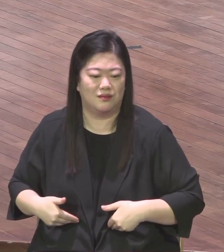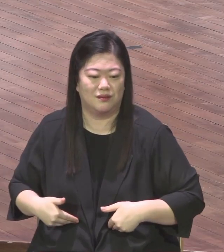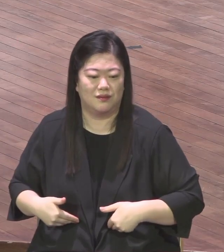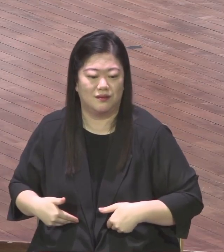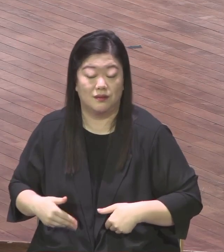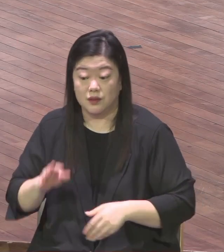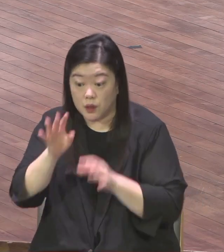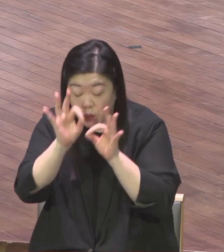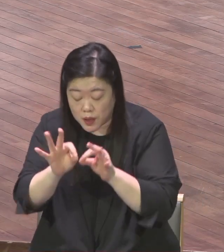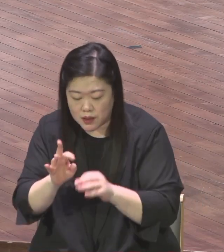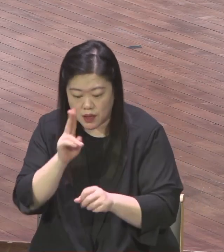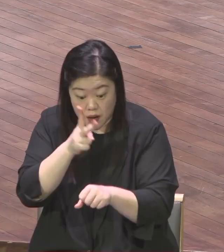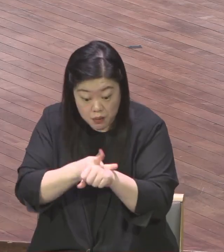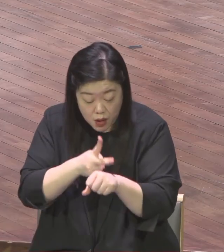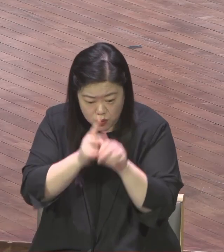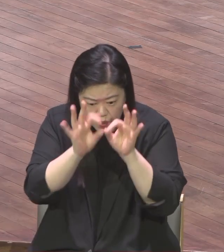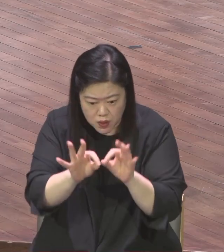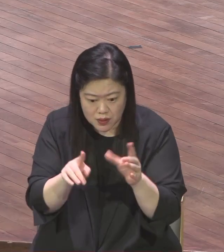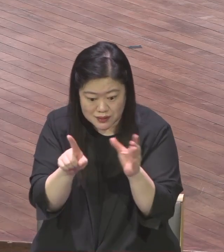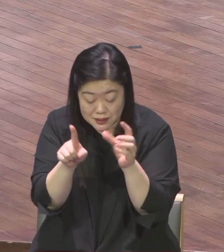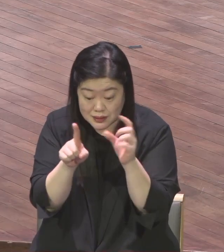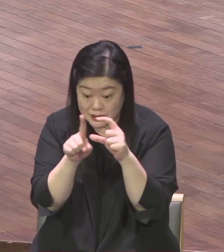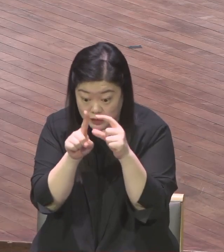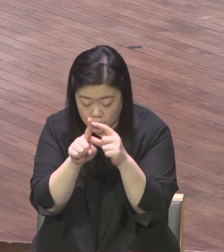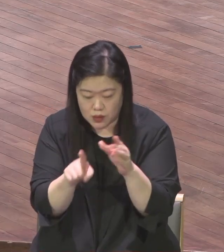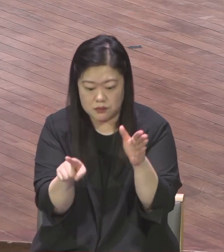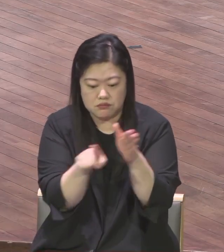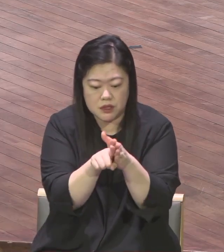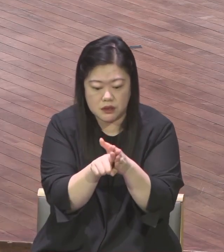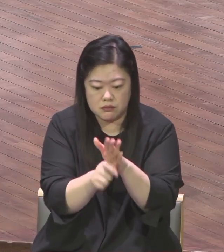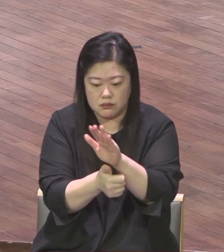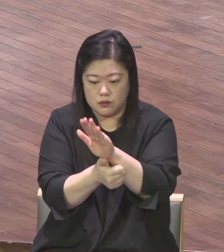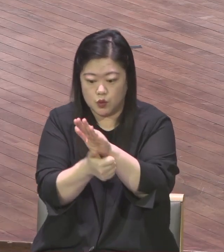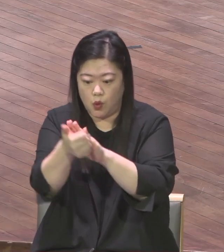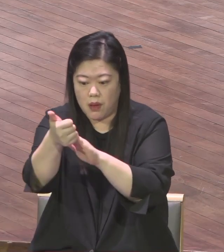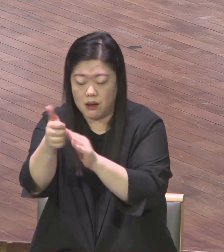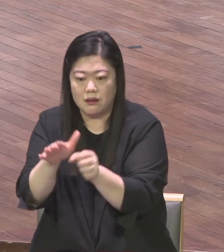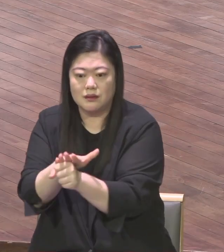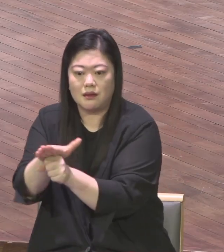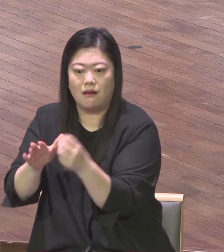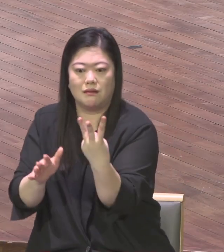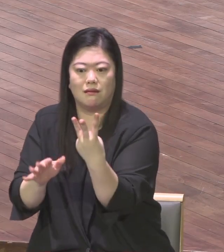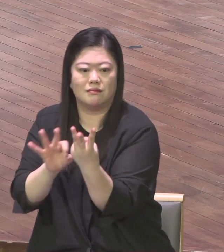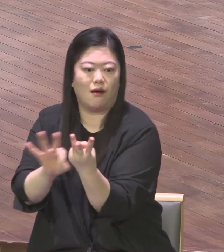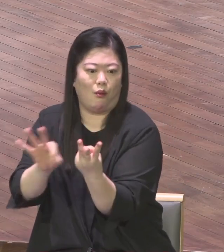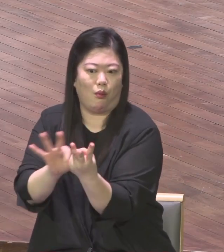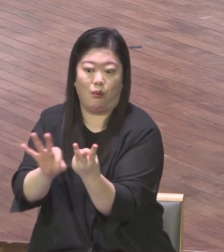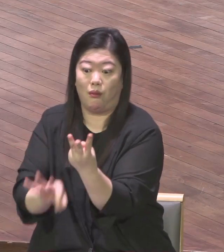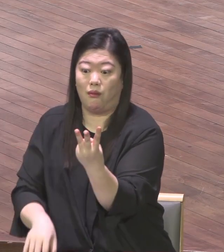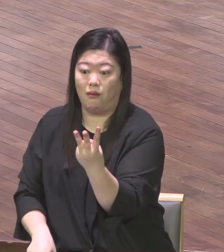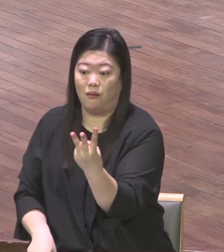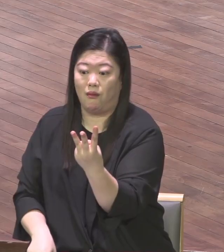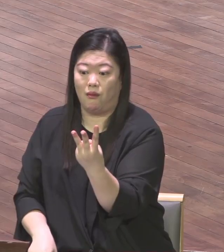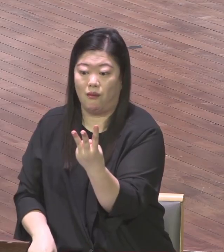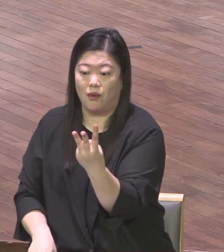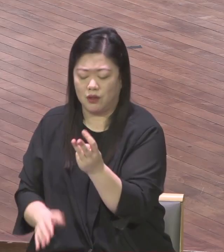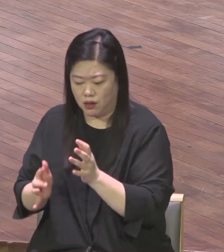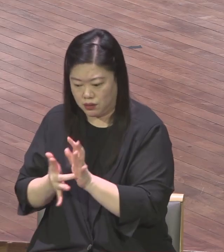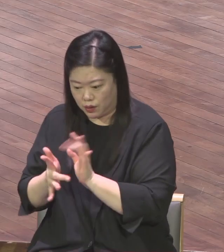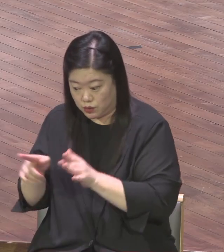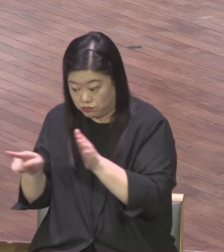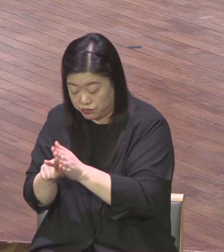바울이 믿음, 소망, 사랑을 강조를 했는데 그리스도인으로서 가지고 있어야 할 이 세 가지 영적 지표가